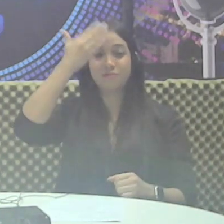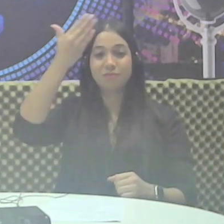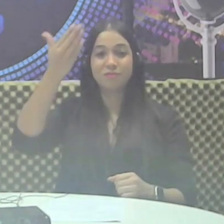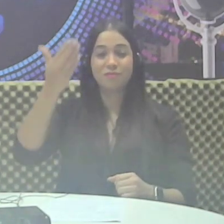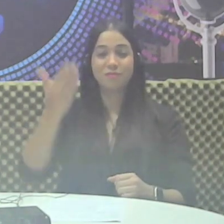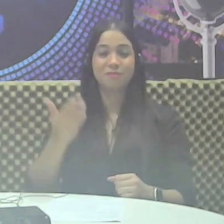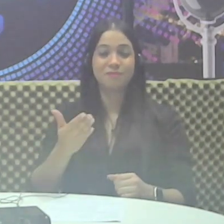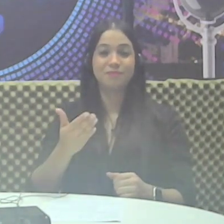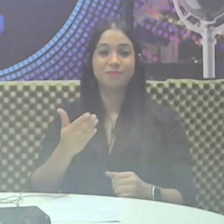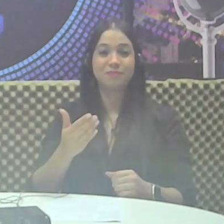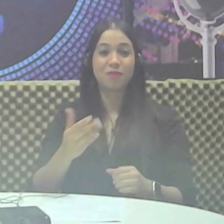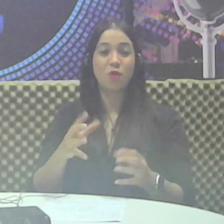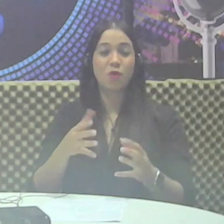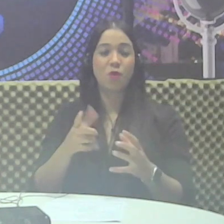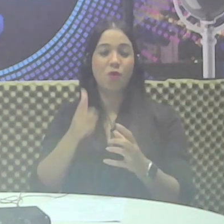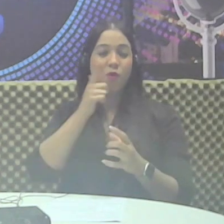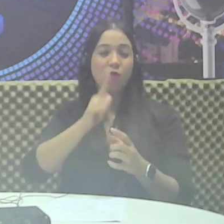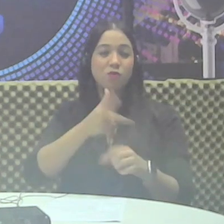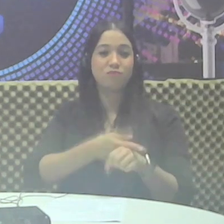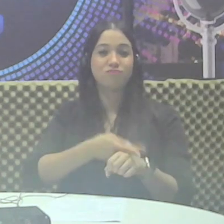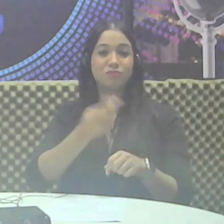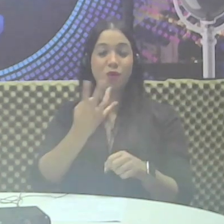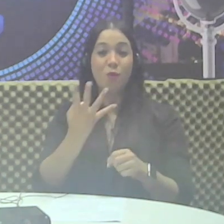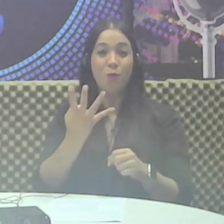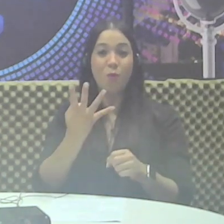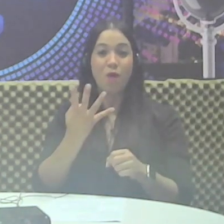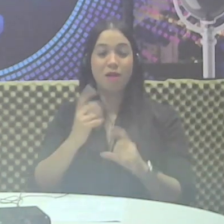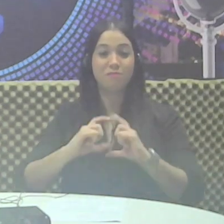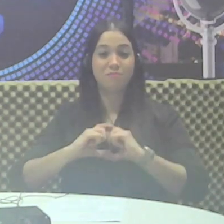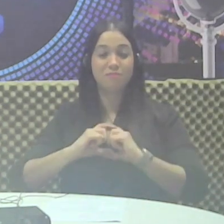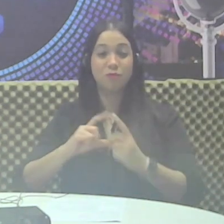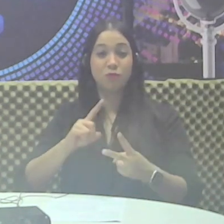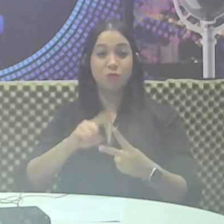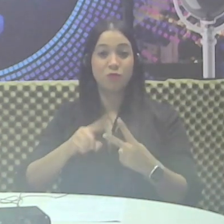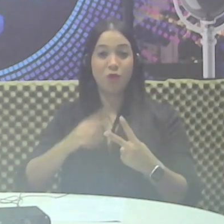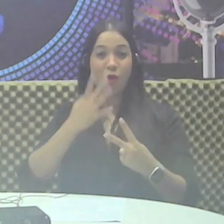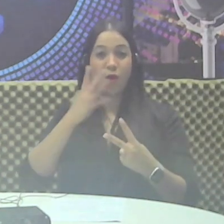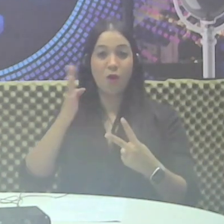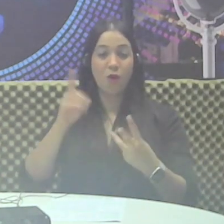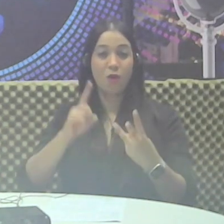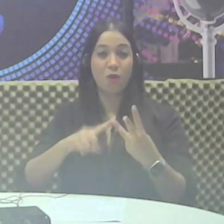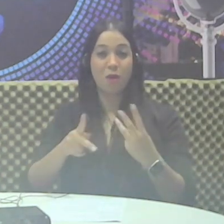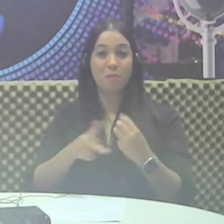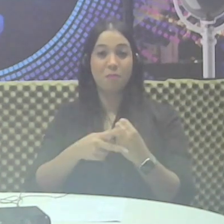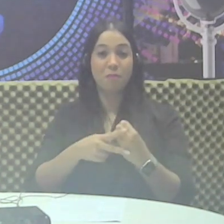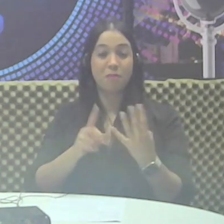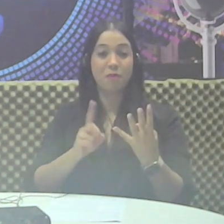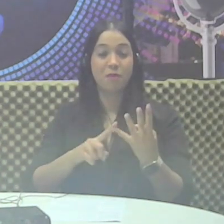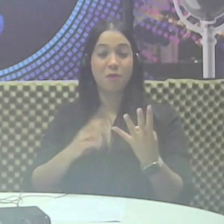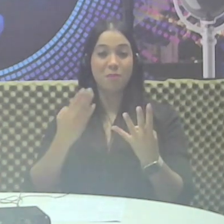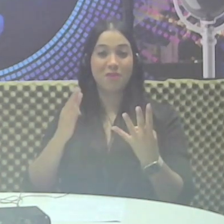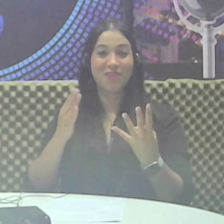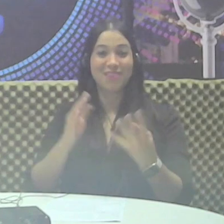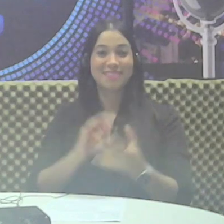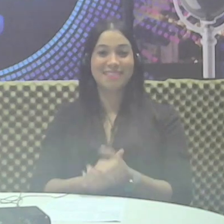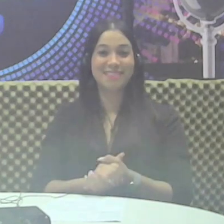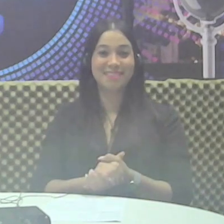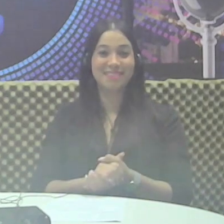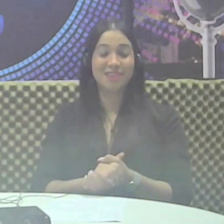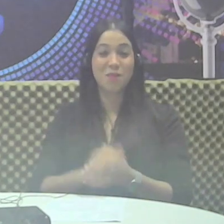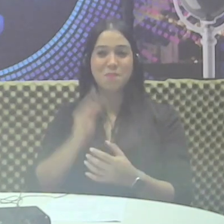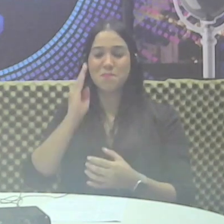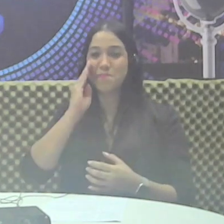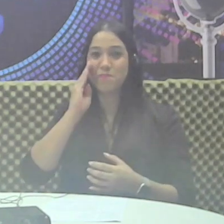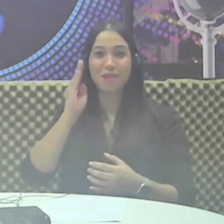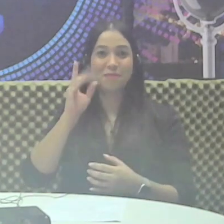Árabes Unidos, com a conquista de 4 medalhas, sendo 2 de ouro, 1 de prata e outra de bronze. Um dos